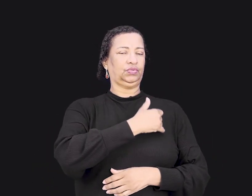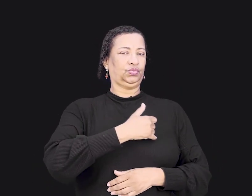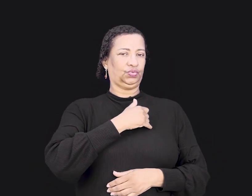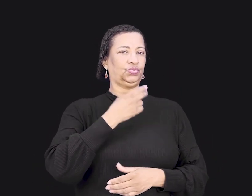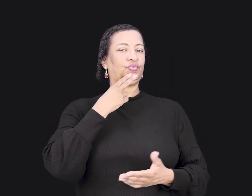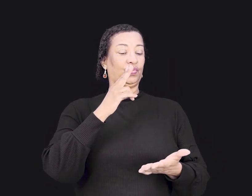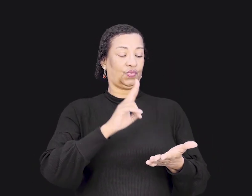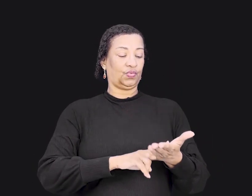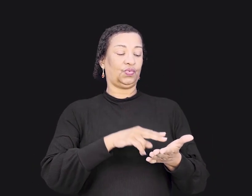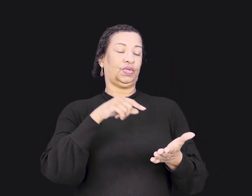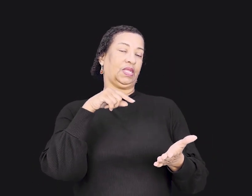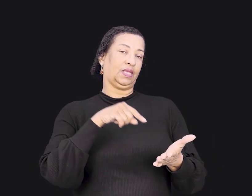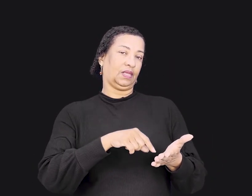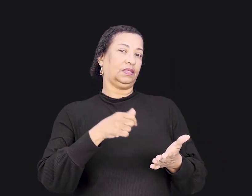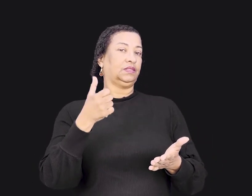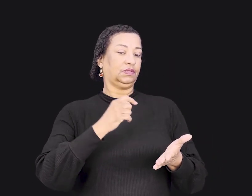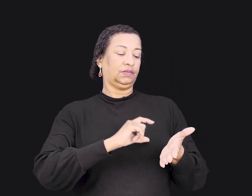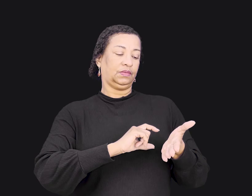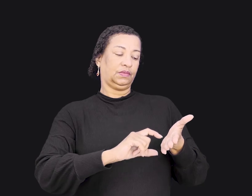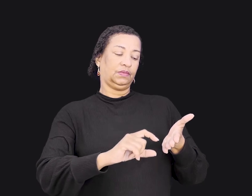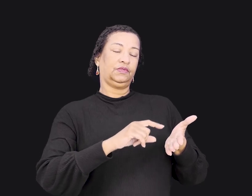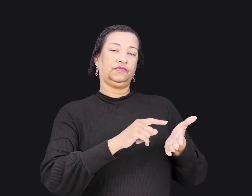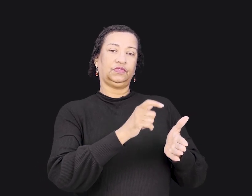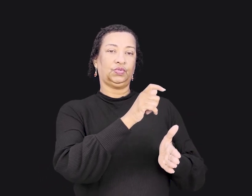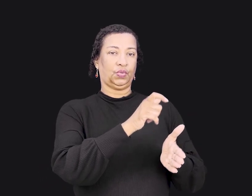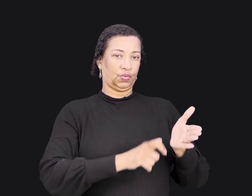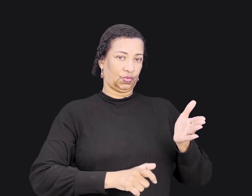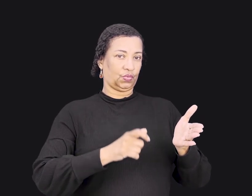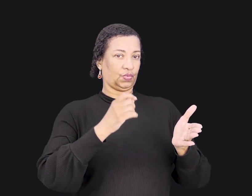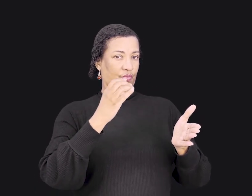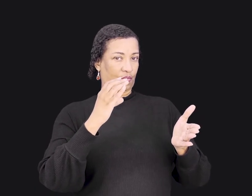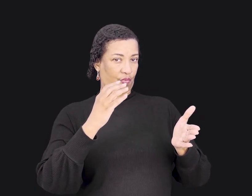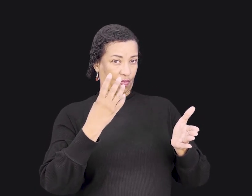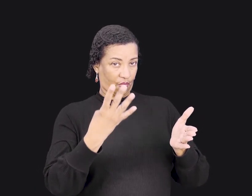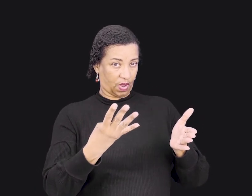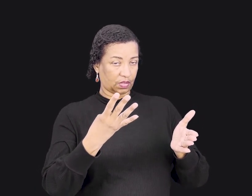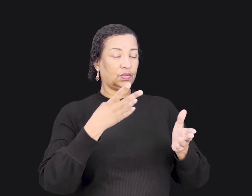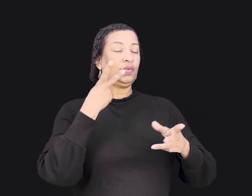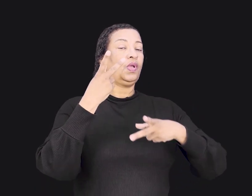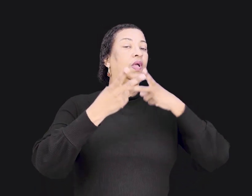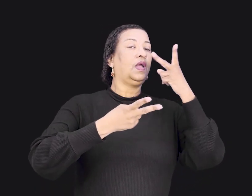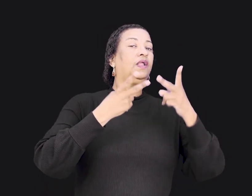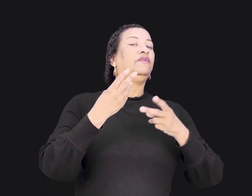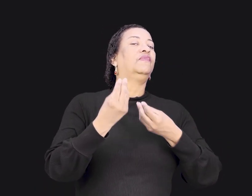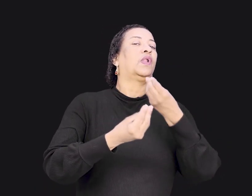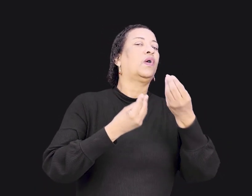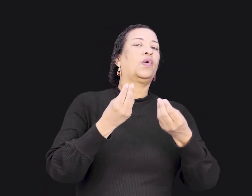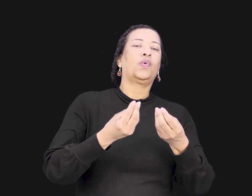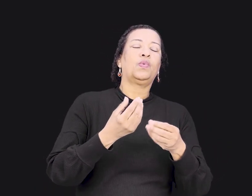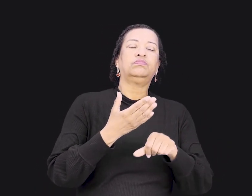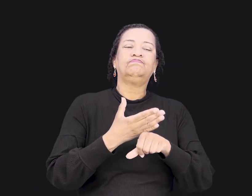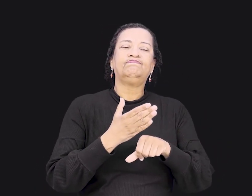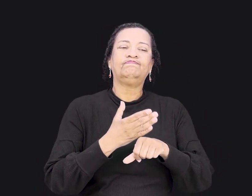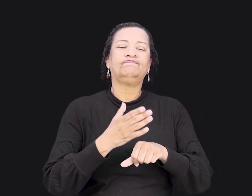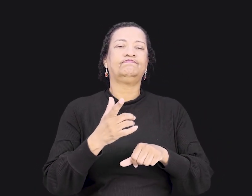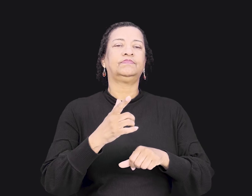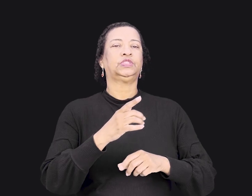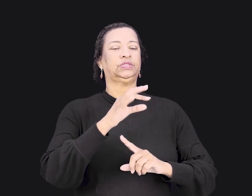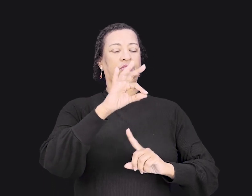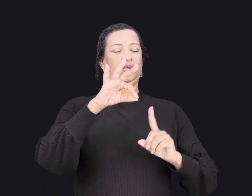carta. Nestes primeiros versículos do capítulo 4 que acabamos de ler, João fala sobre como testar os espíritos. Nem tudo que é